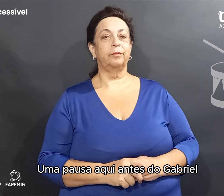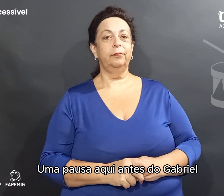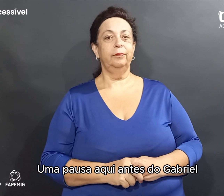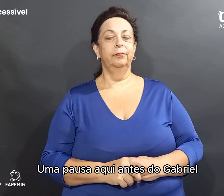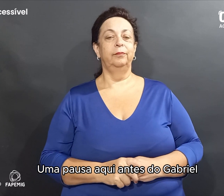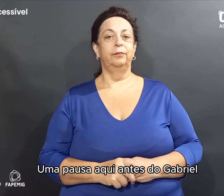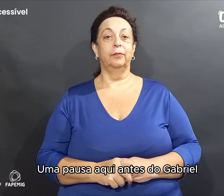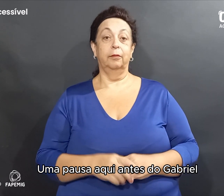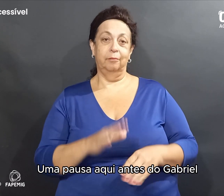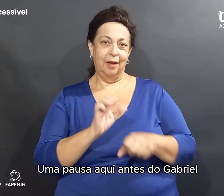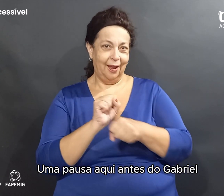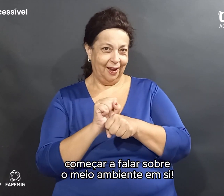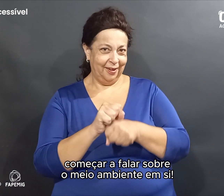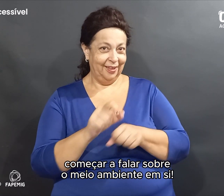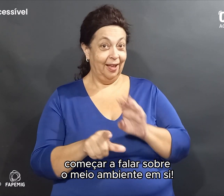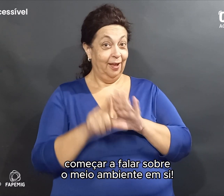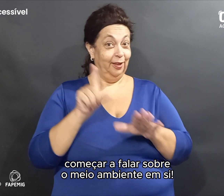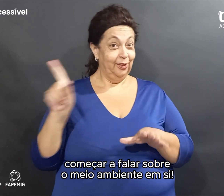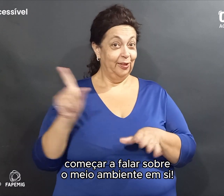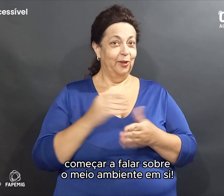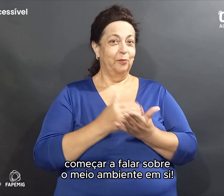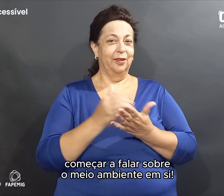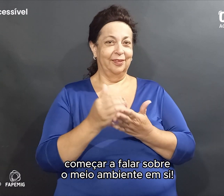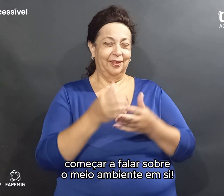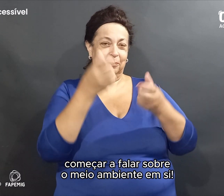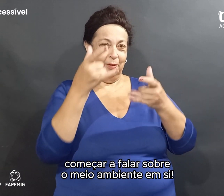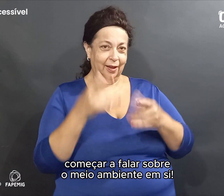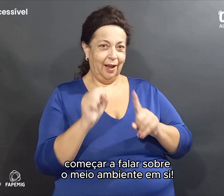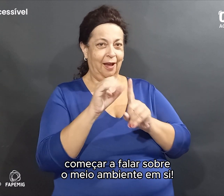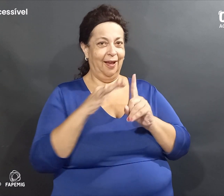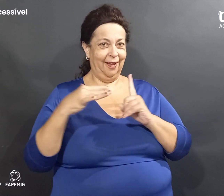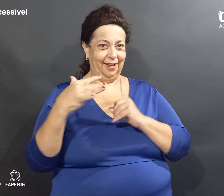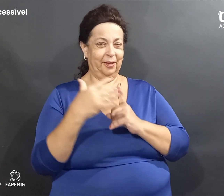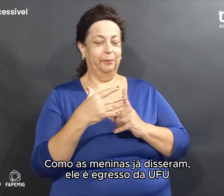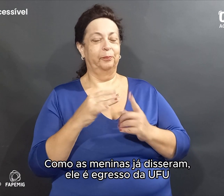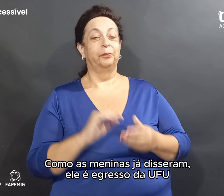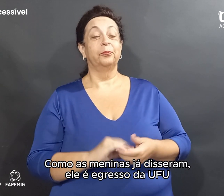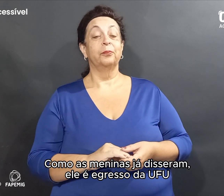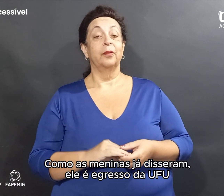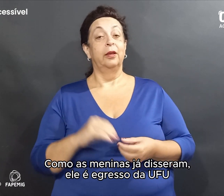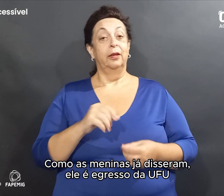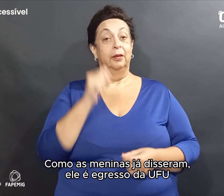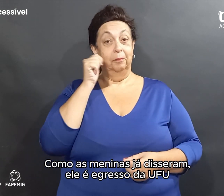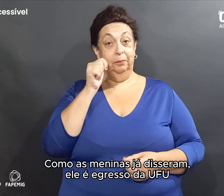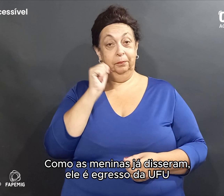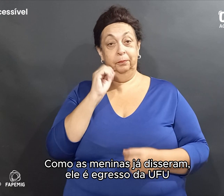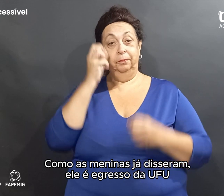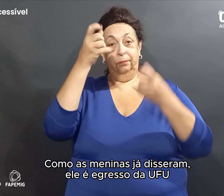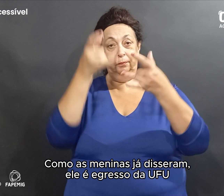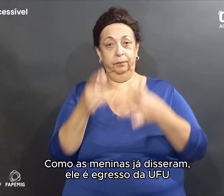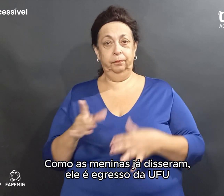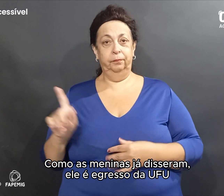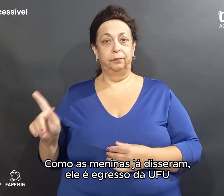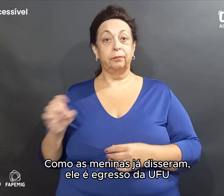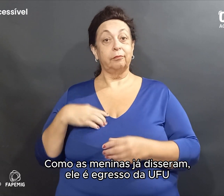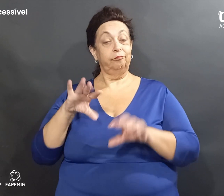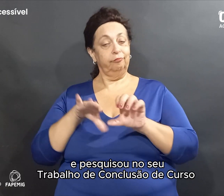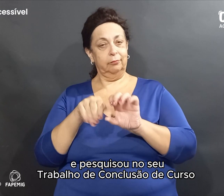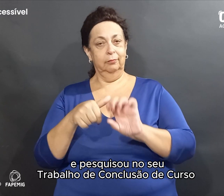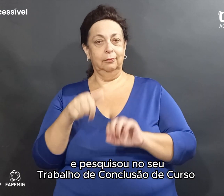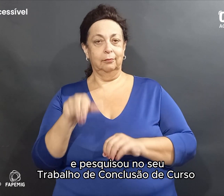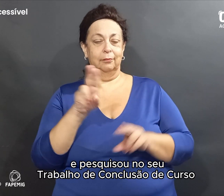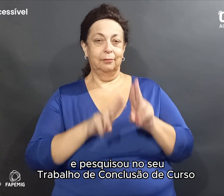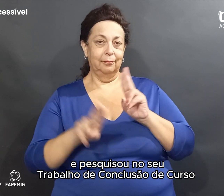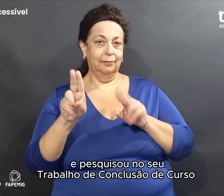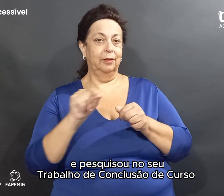Uma pausa aqui antes do Gabriel começar a falar sobre meio ambiente em si. Como as meninas já disseram, ele é egresso da UFO